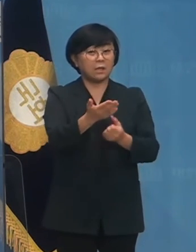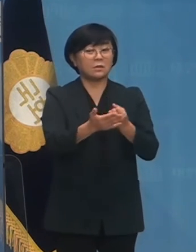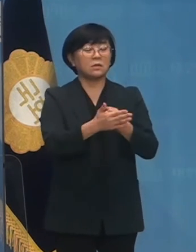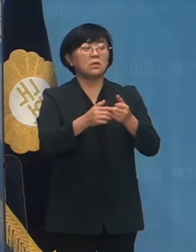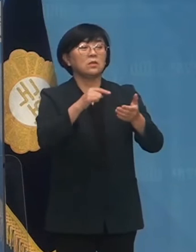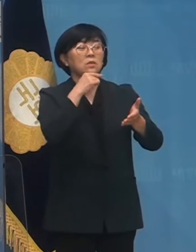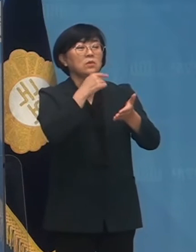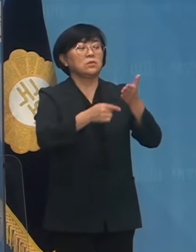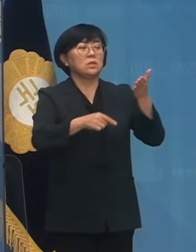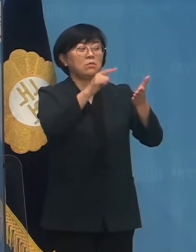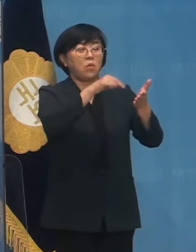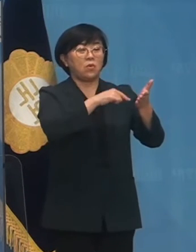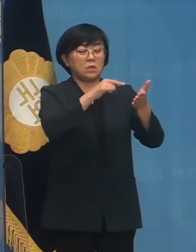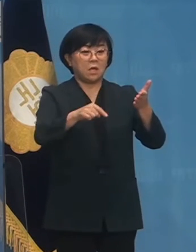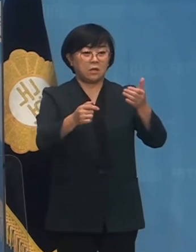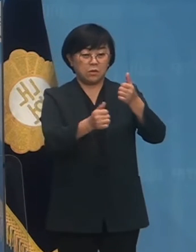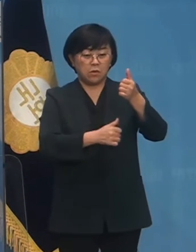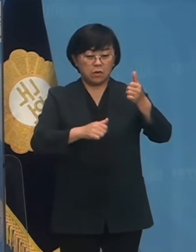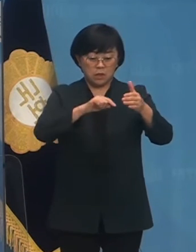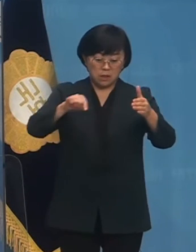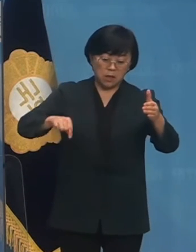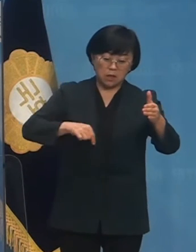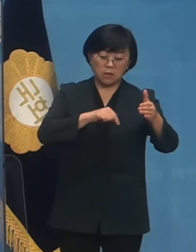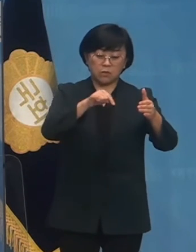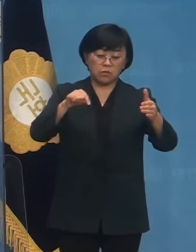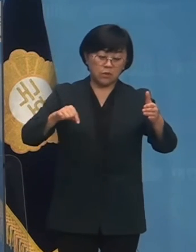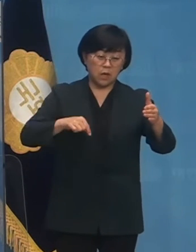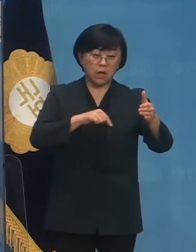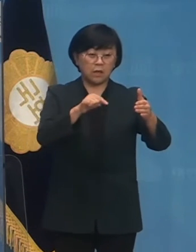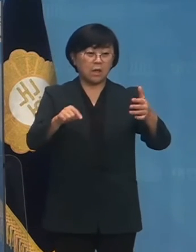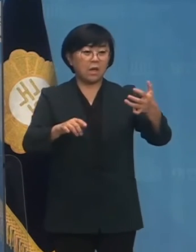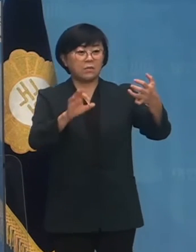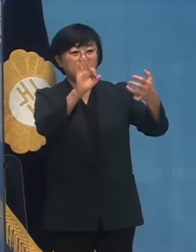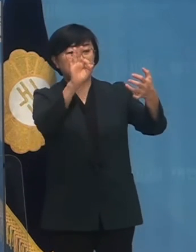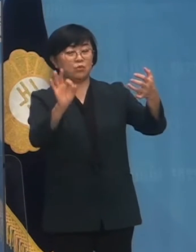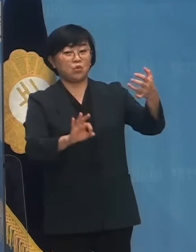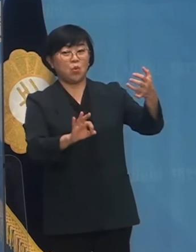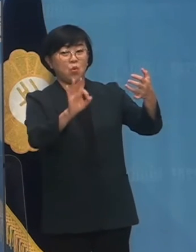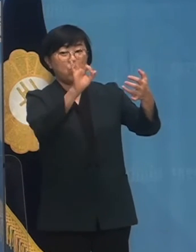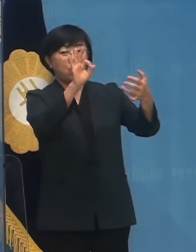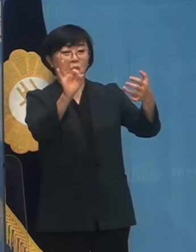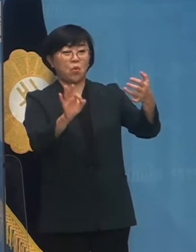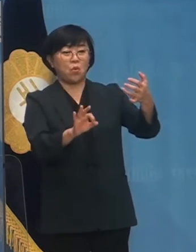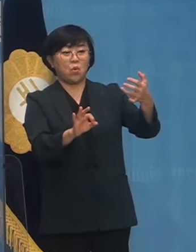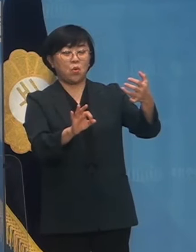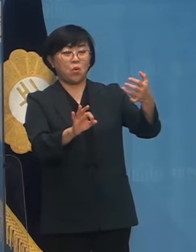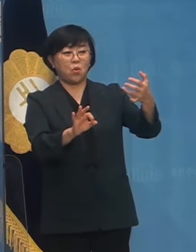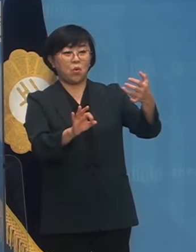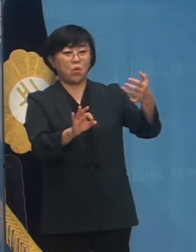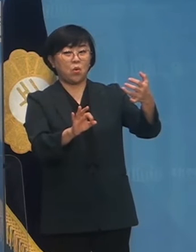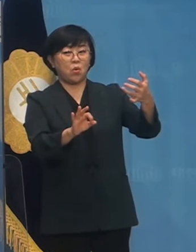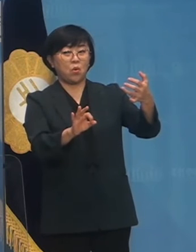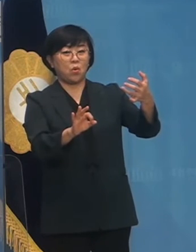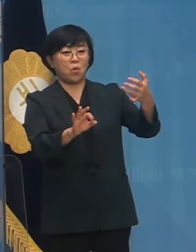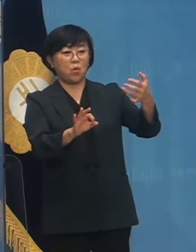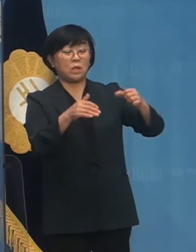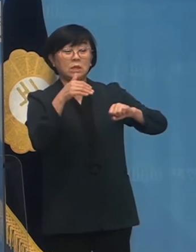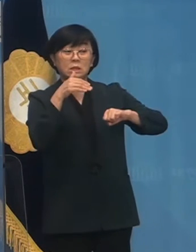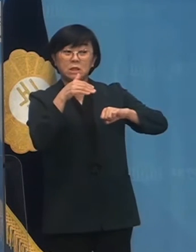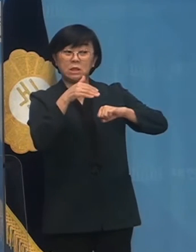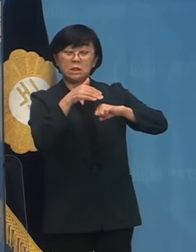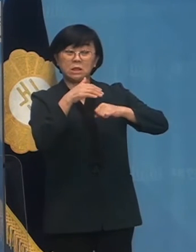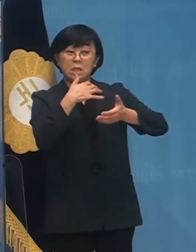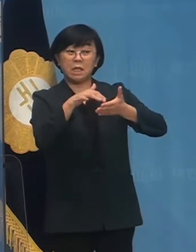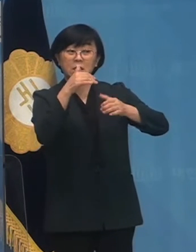손실보상위원회 내부에 그렇게 80%의 산식, 그